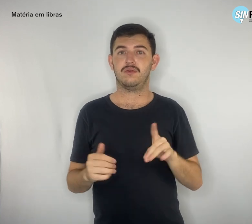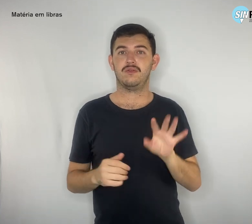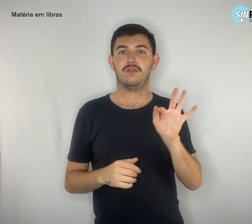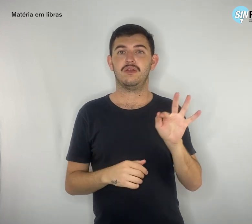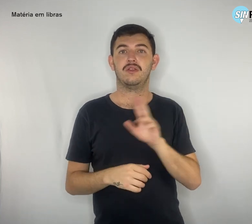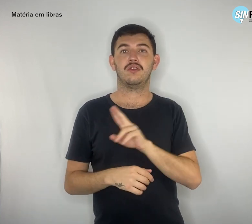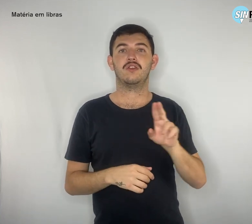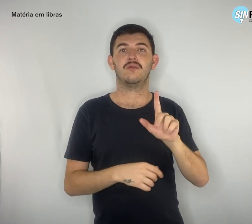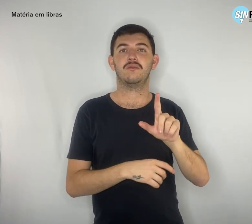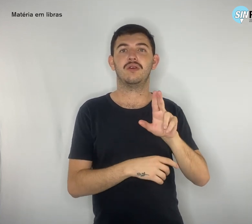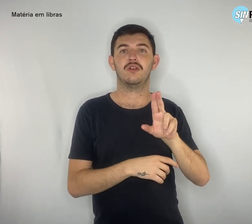Luciana